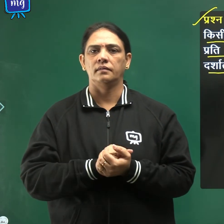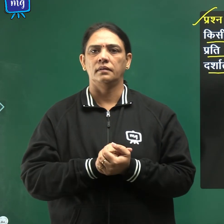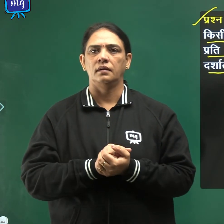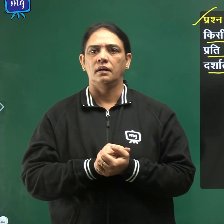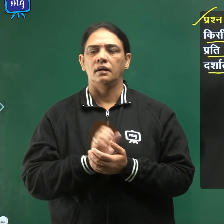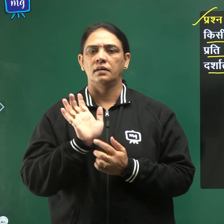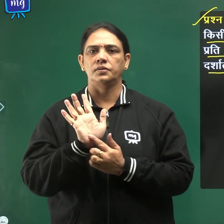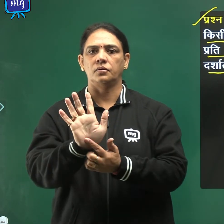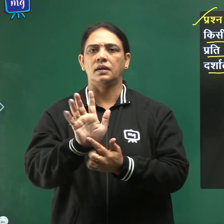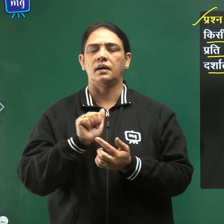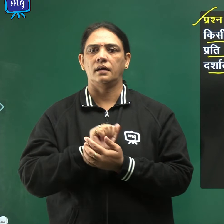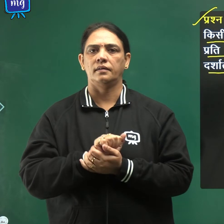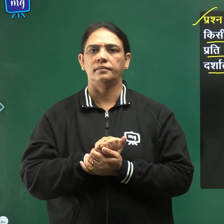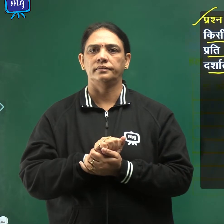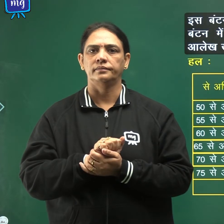दर्शाता है।